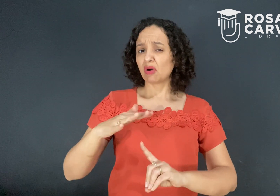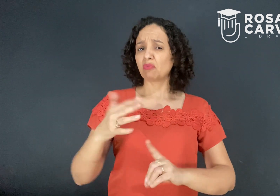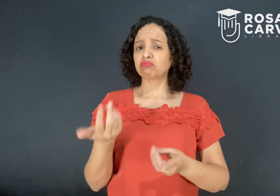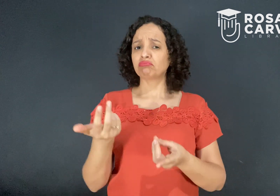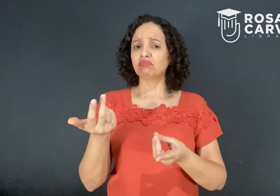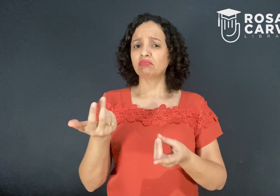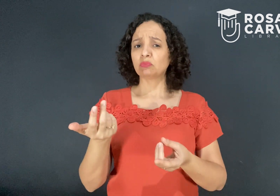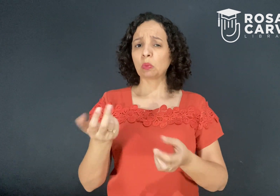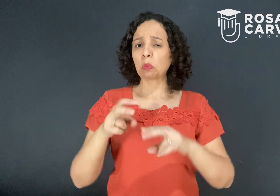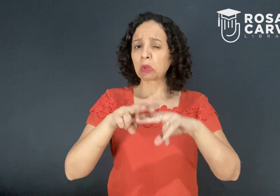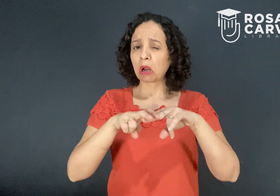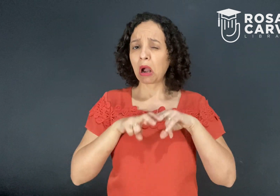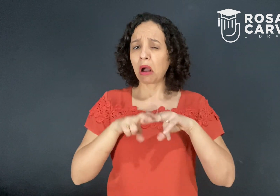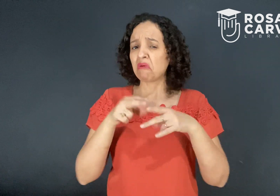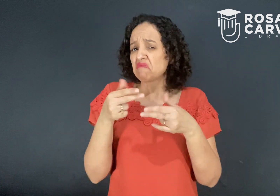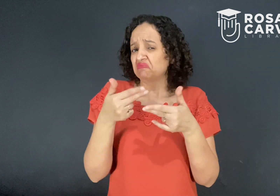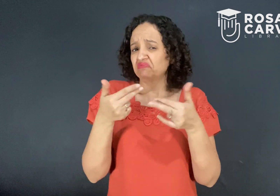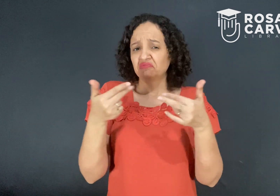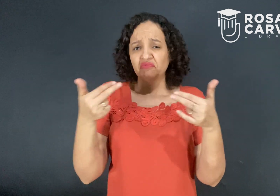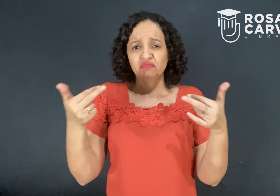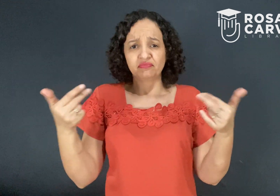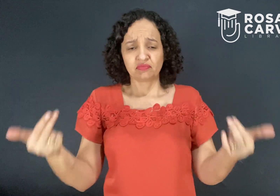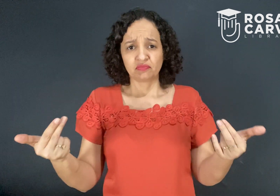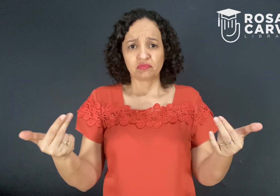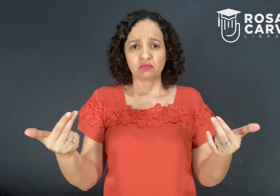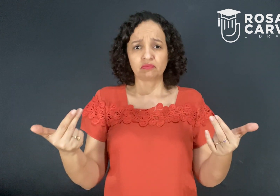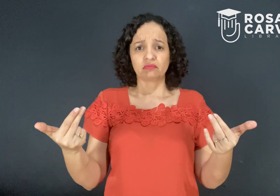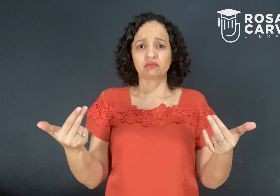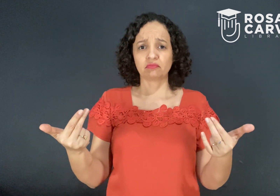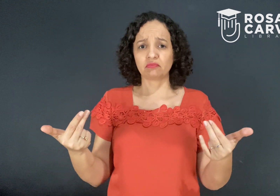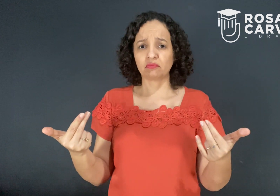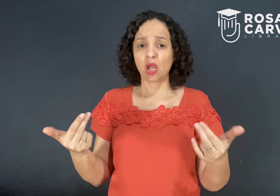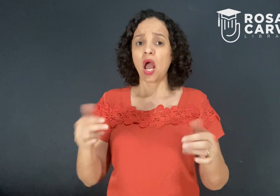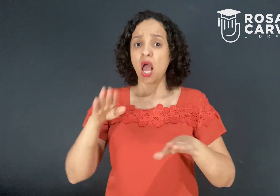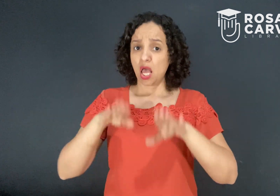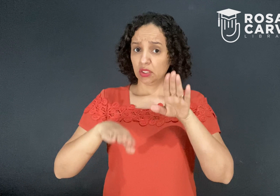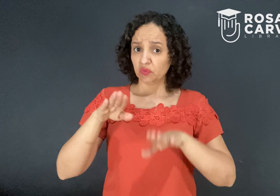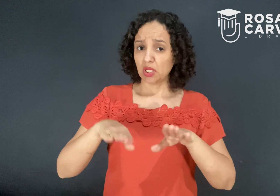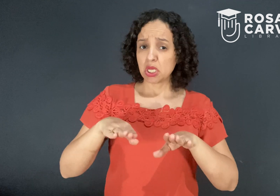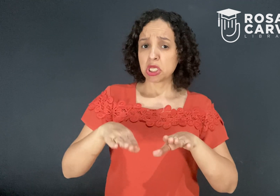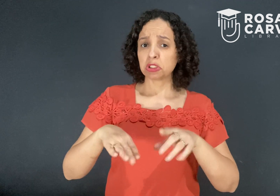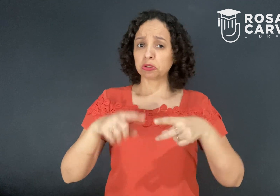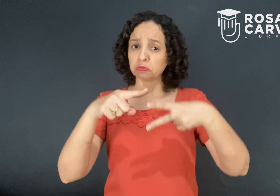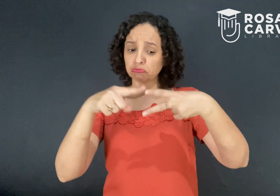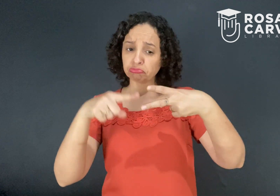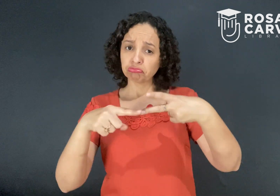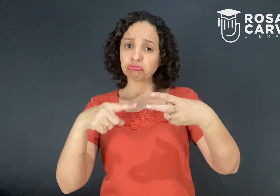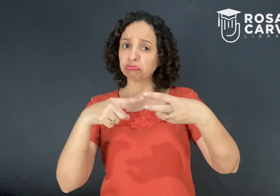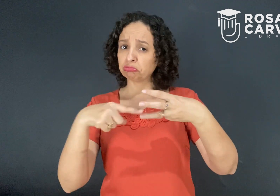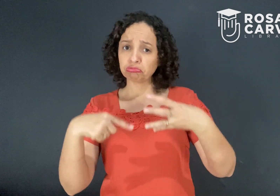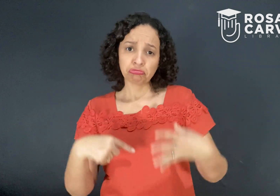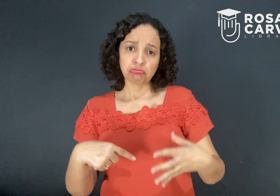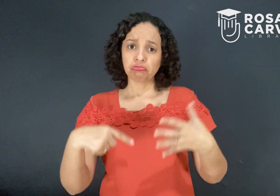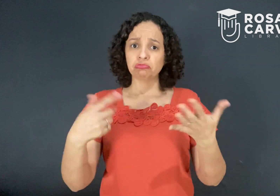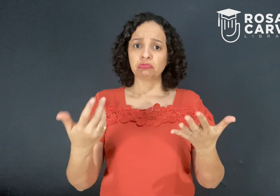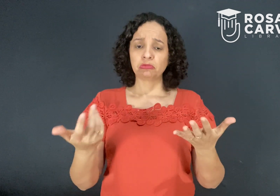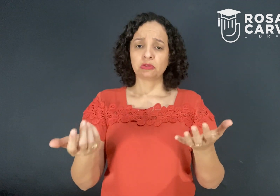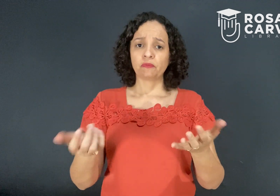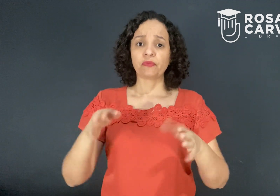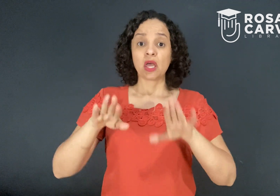ser causada por vários fatores ou a combinação deles. Pode ser uma questão genética,